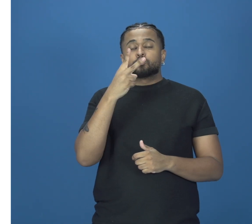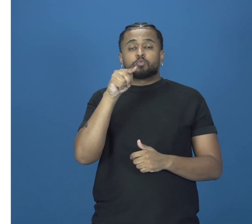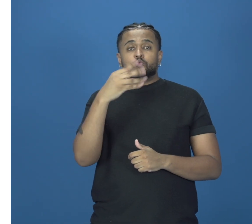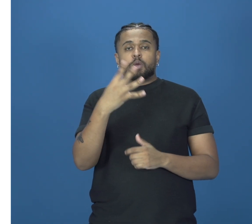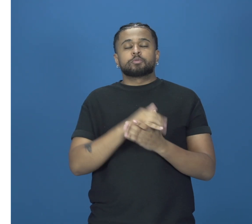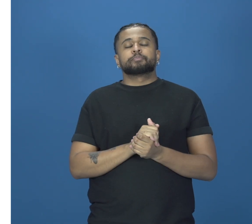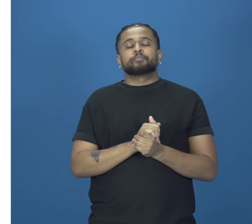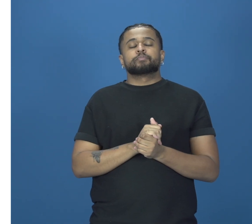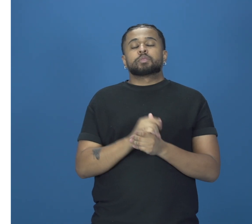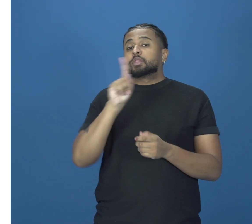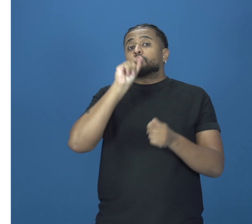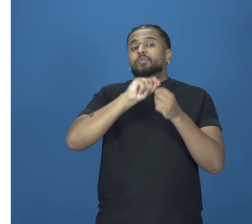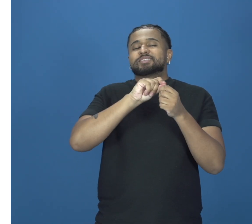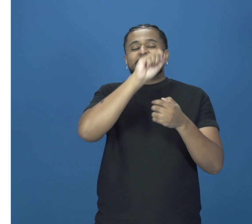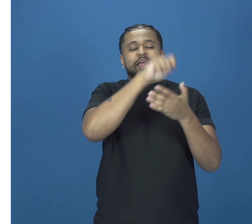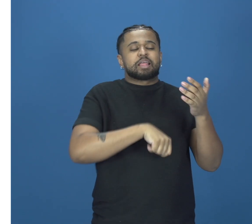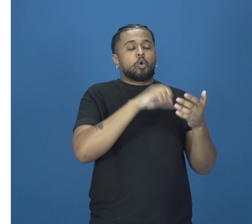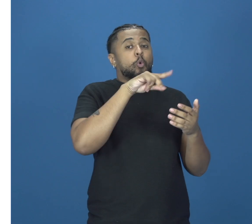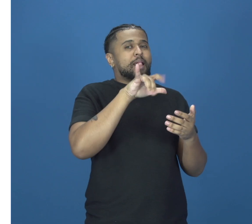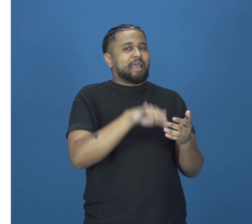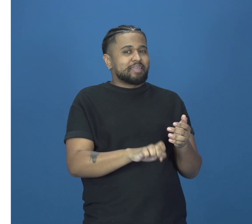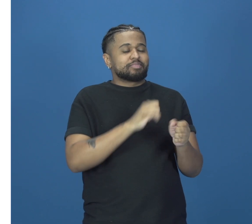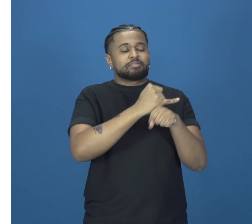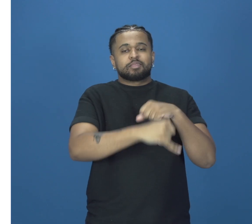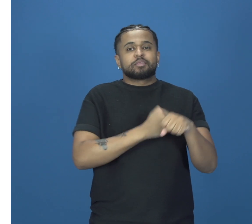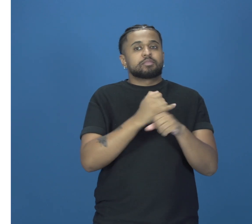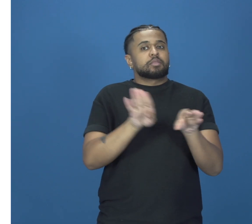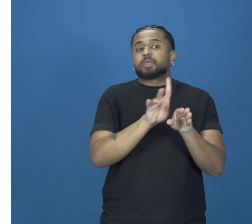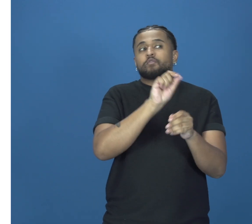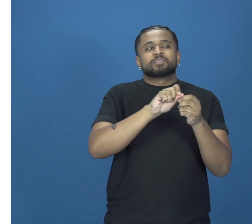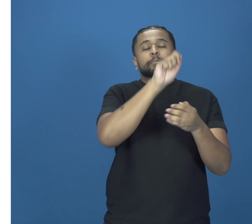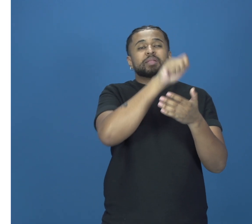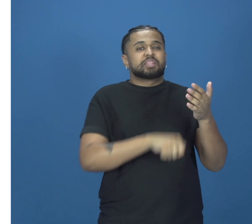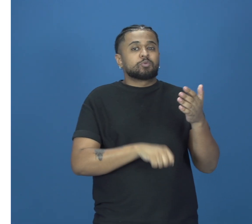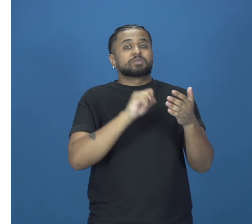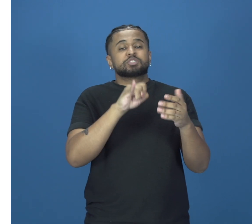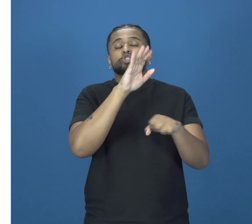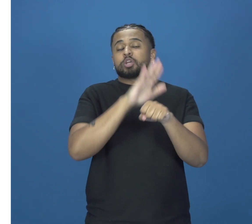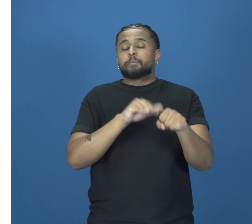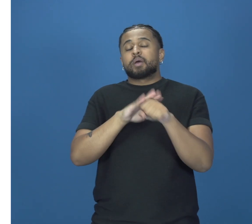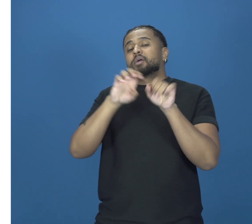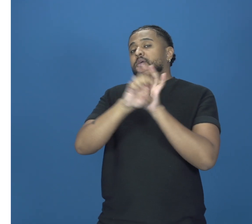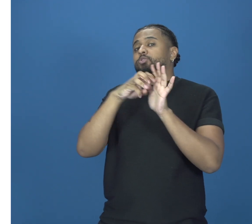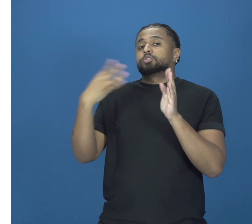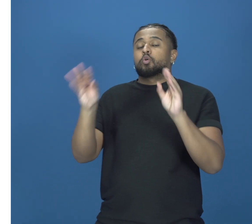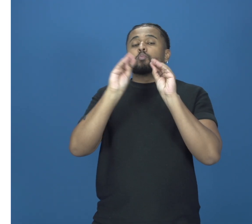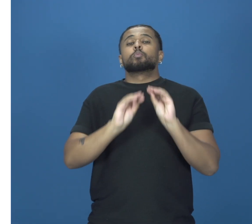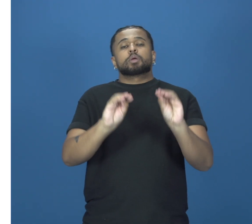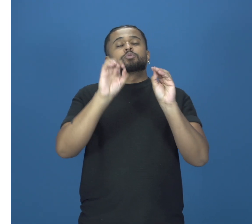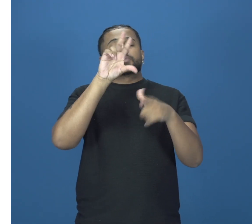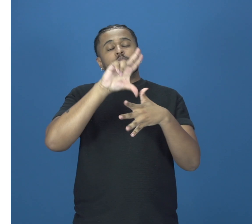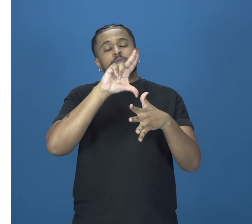10.2.4. Não efetuar o cadastro online, bem como não efetivar sua matrícula quando convocado pelos editais publicados